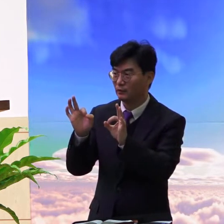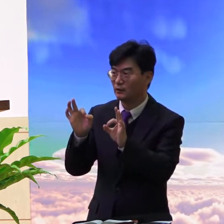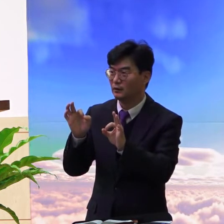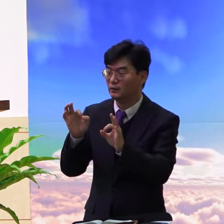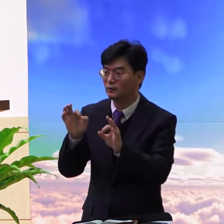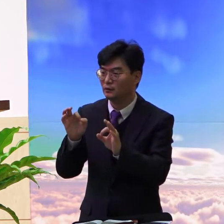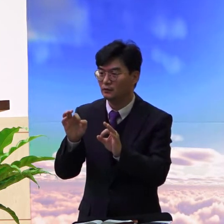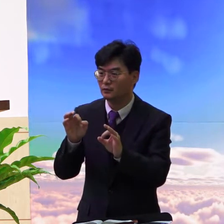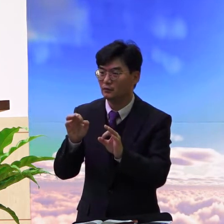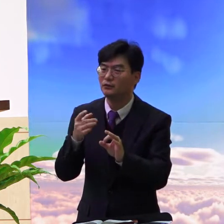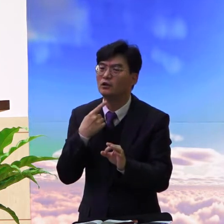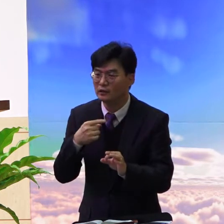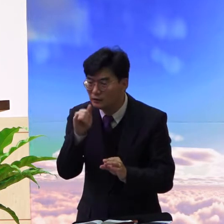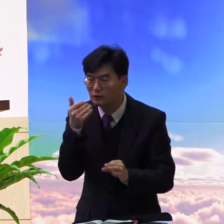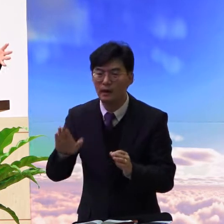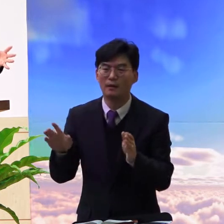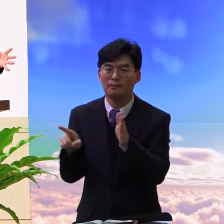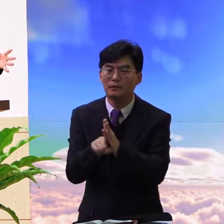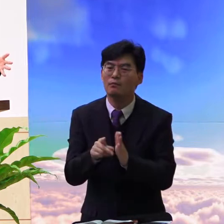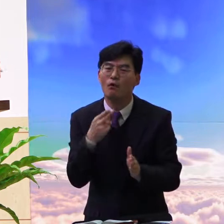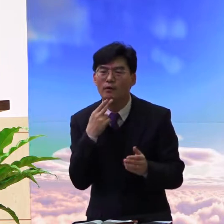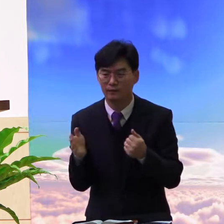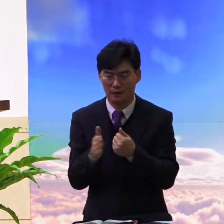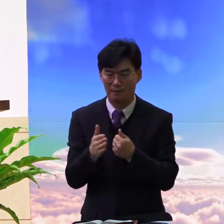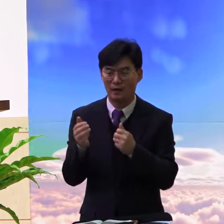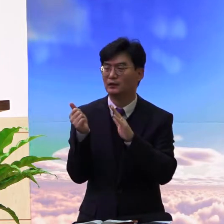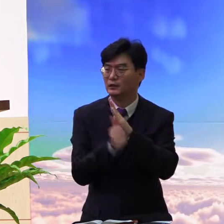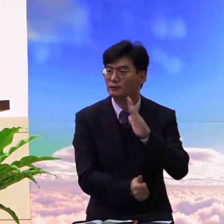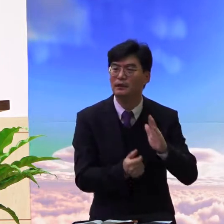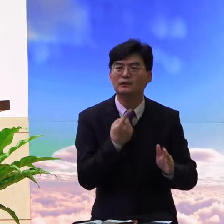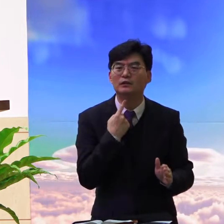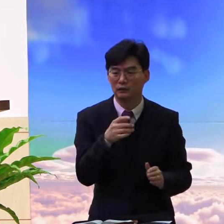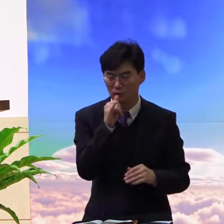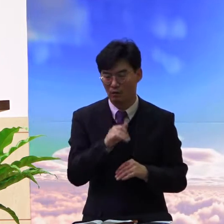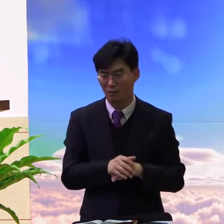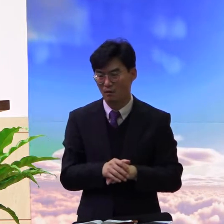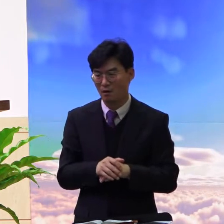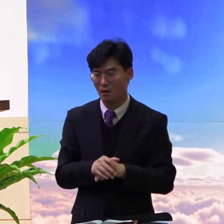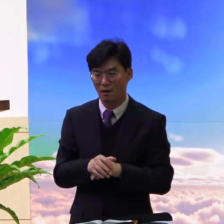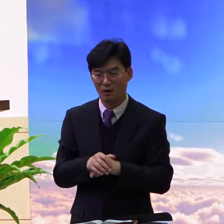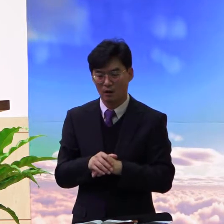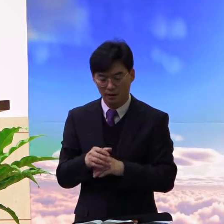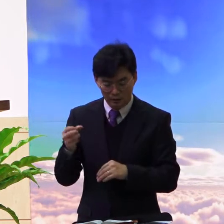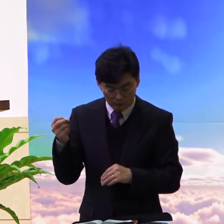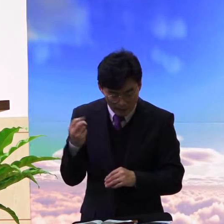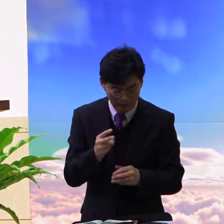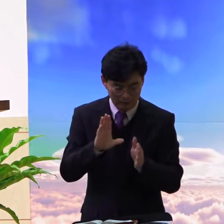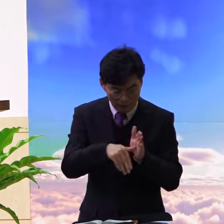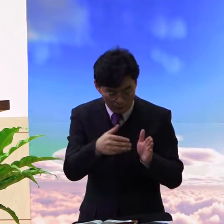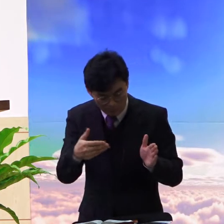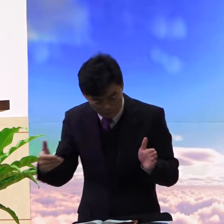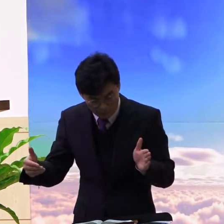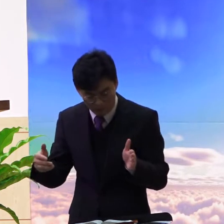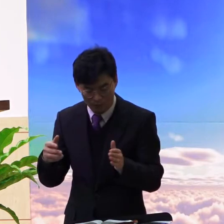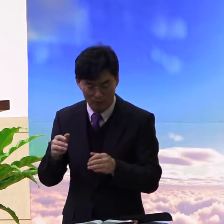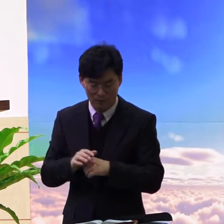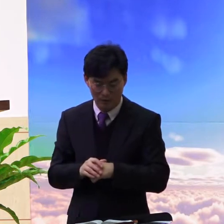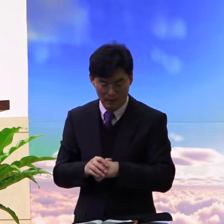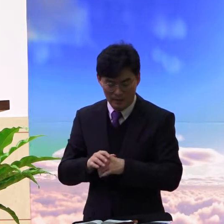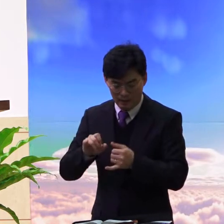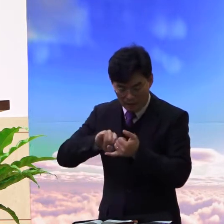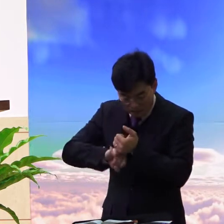믿음 없는 그들의 모습 때문에 광야로 들어가서 30여 년은 훨씬 더 지난 지금 민수기 21장의 시점에 다시